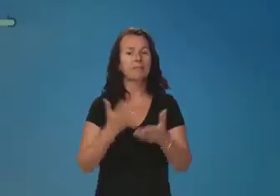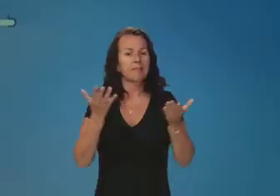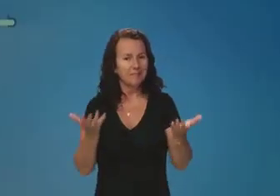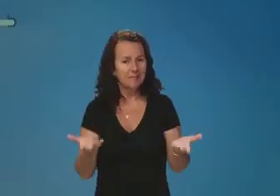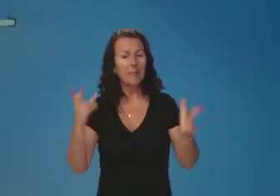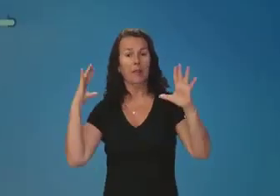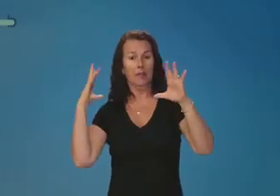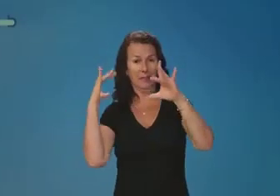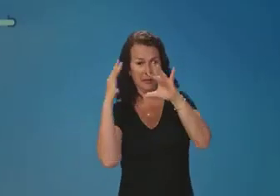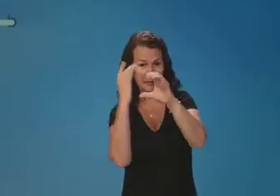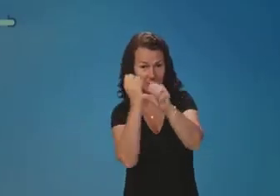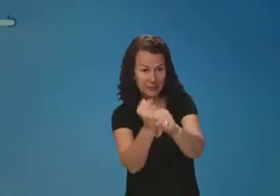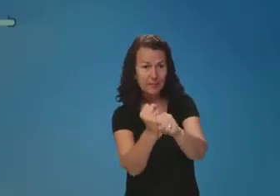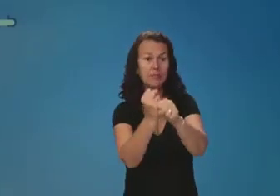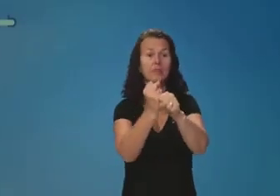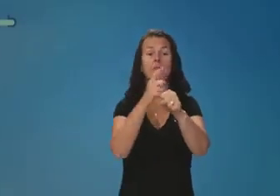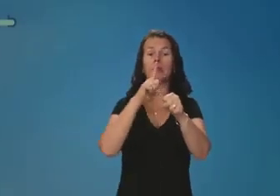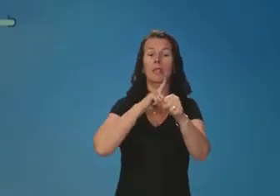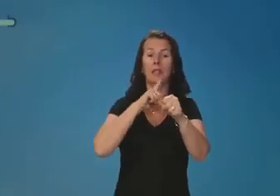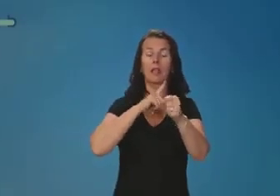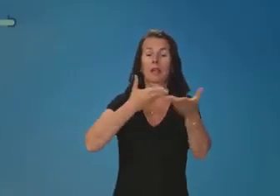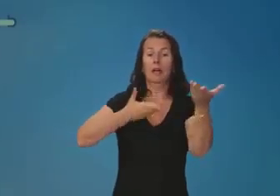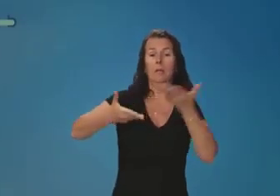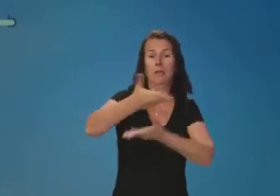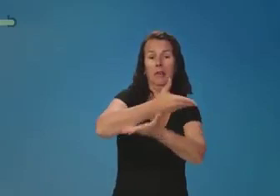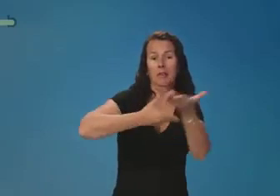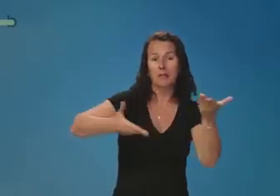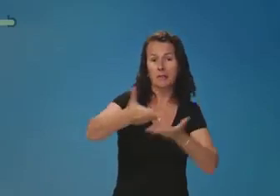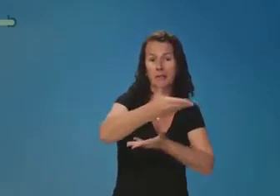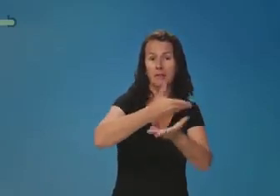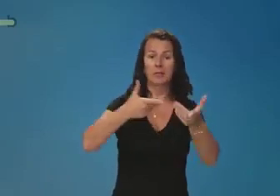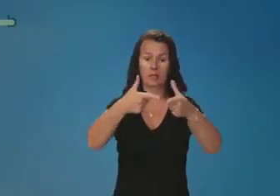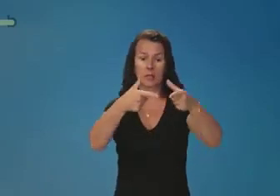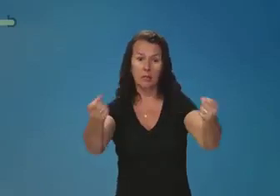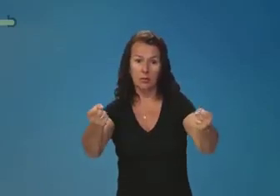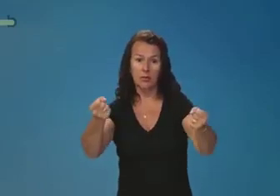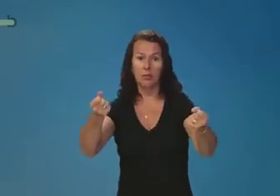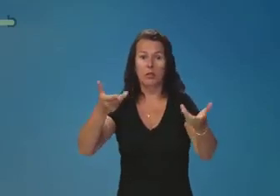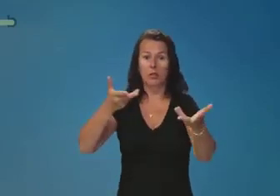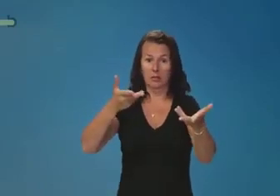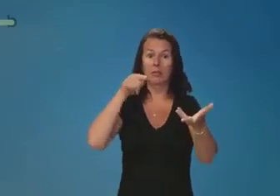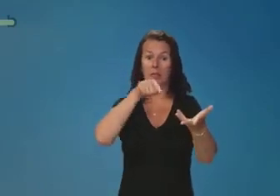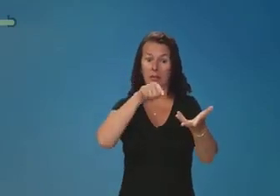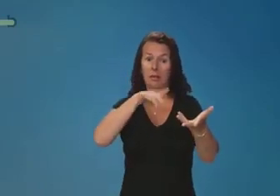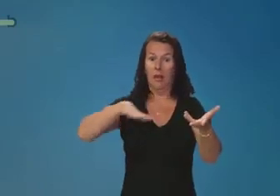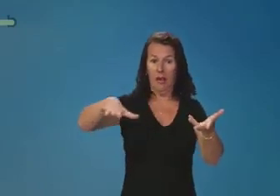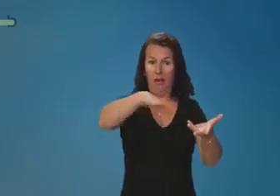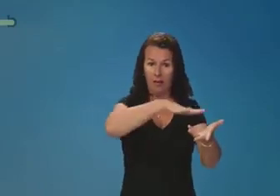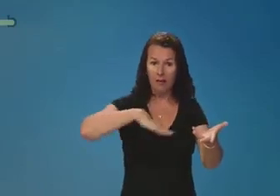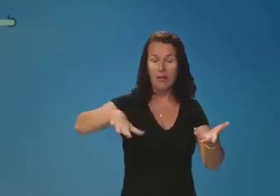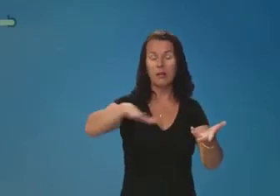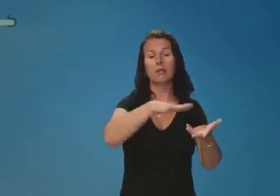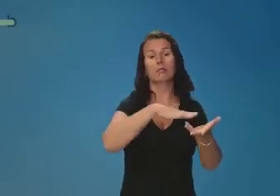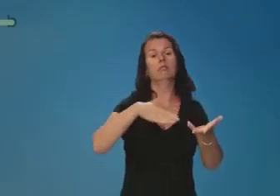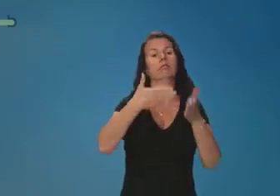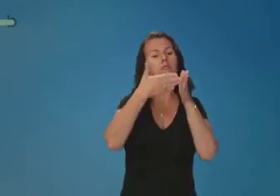Portanto, recapitulando, a área da linguística aplicada é bastante ampla. É um campo de atuação que podemos tratar da educação